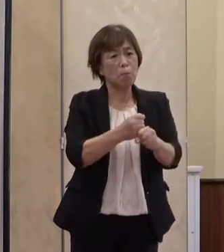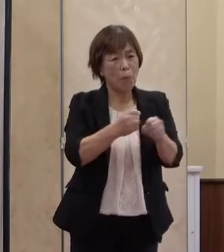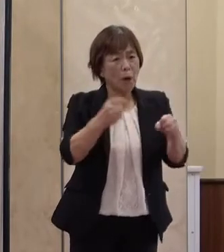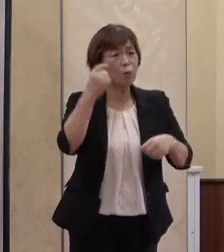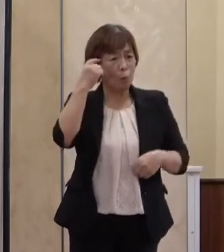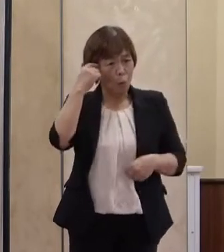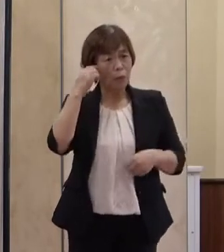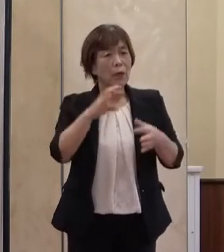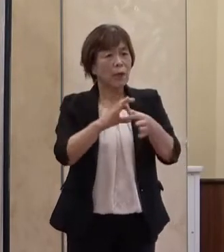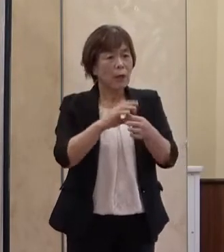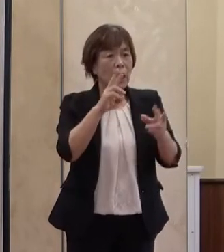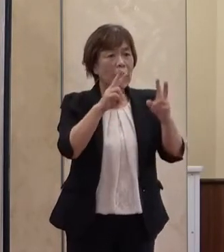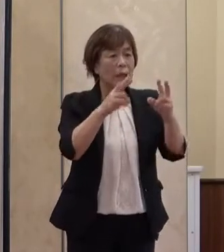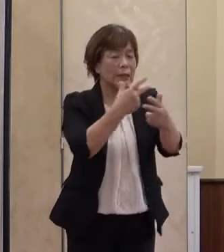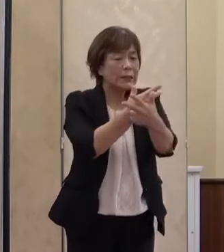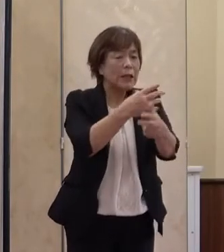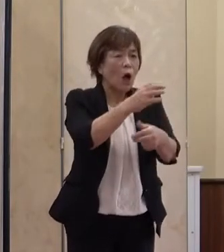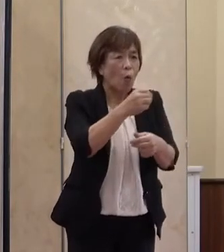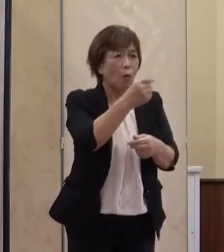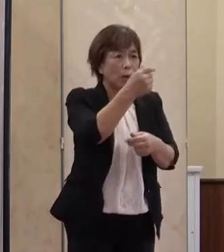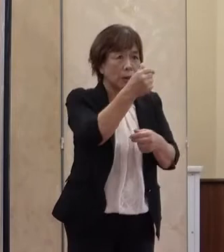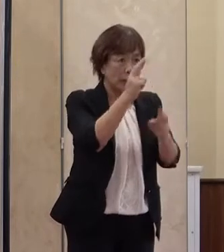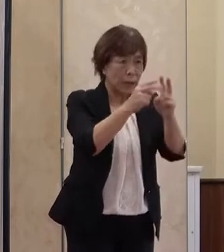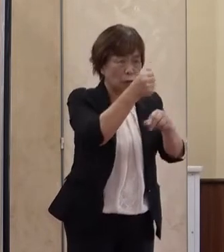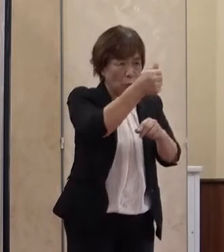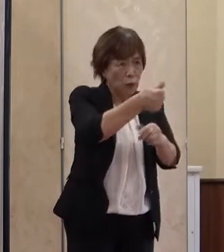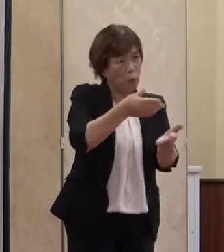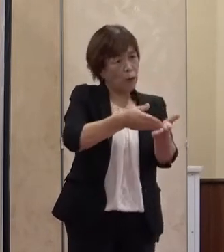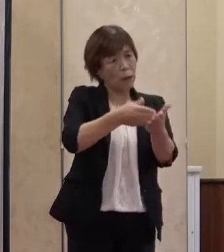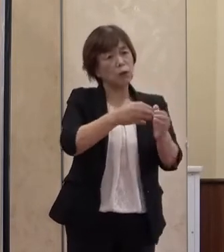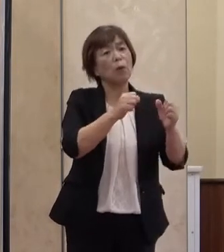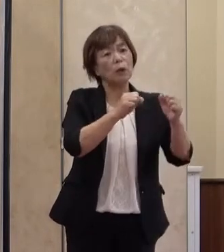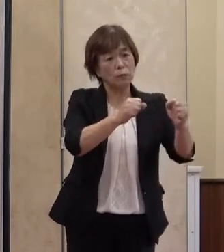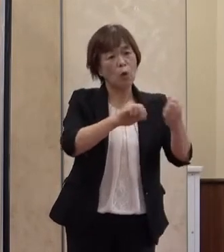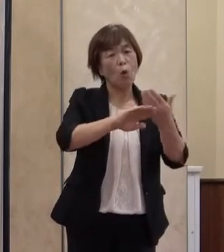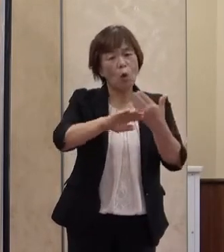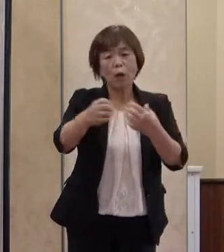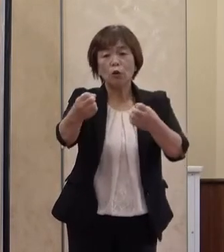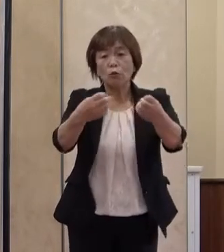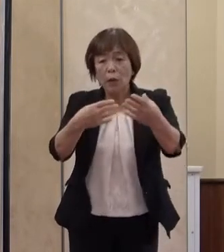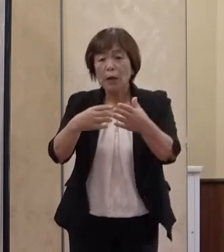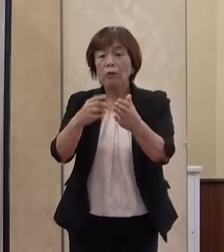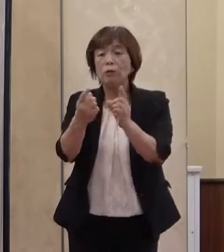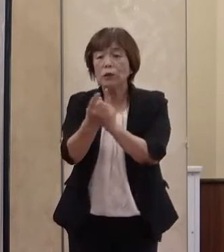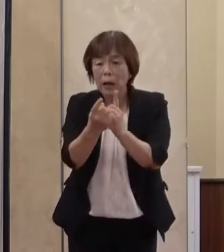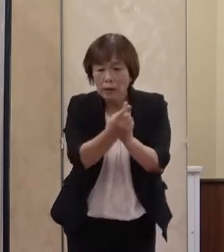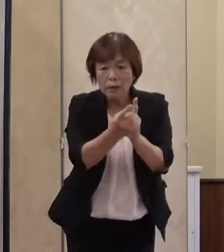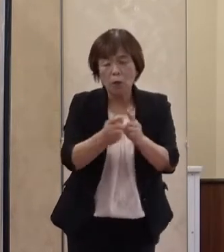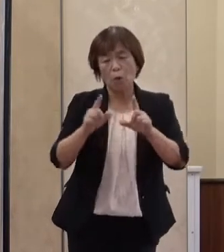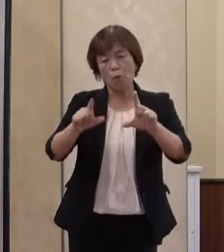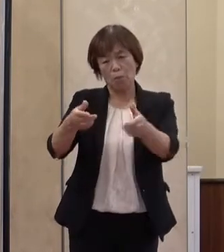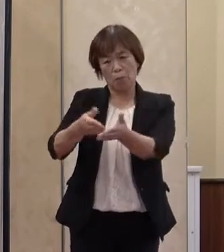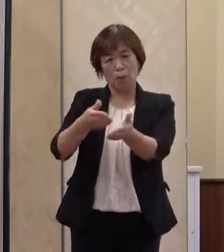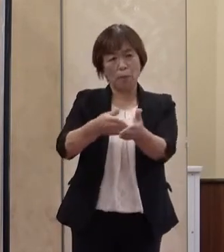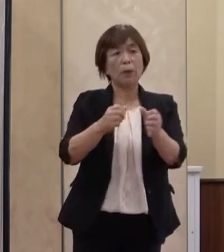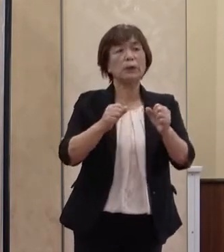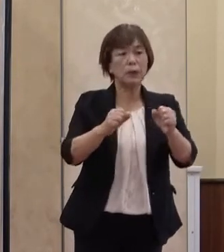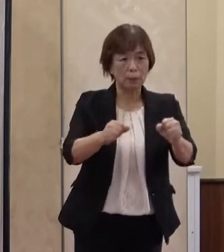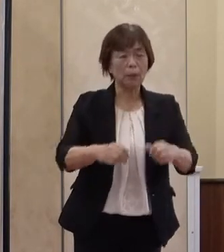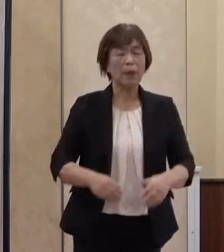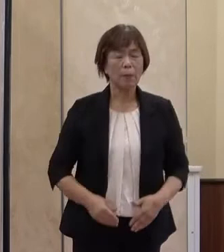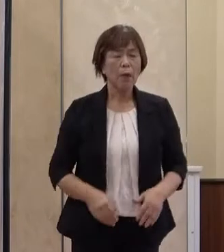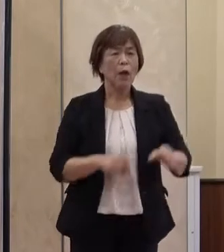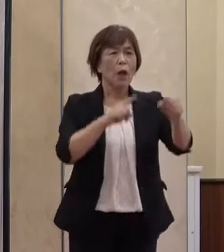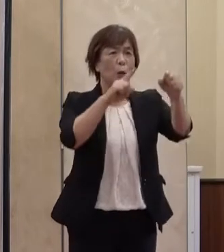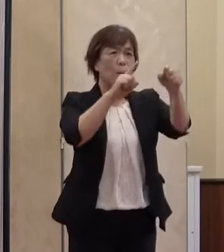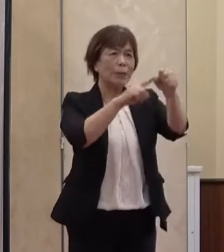もしています。そして、他に言われる方にもそういう話はします。でもやっぱり目指すべき姿